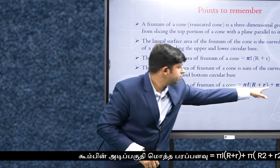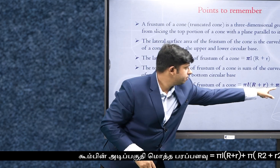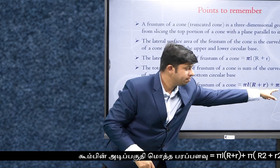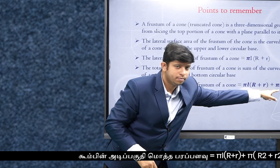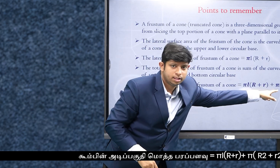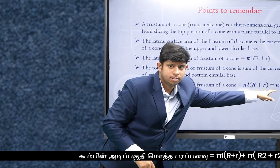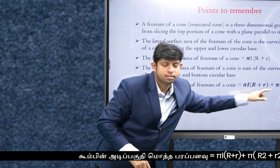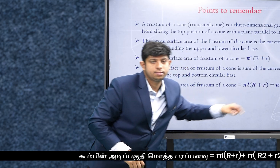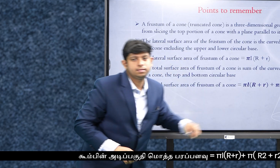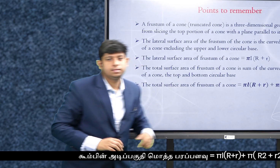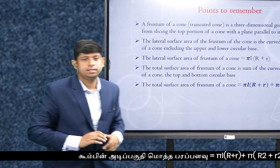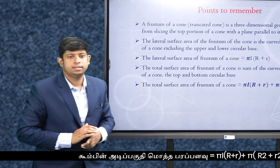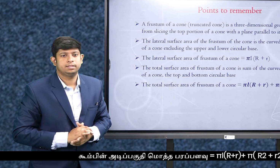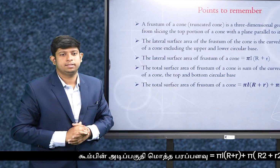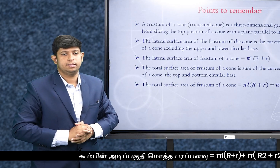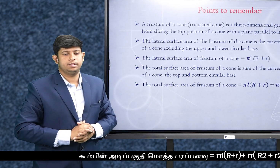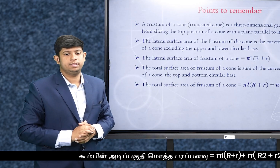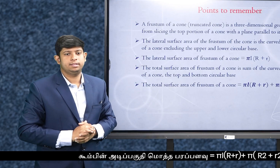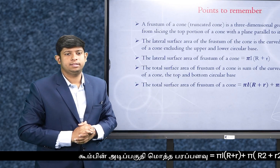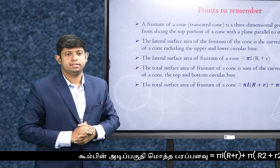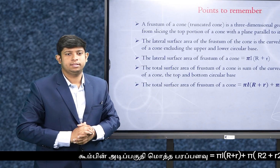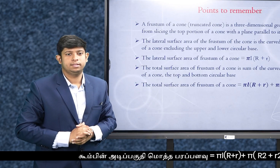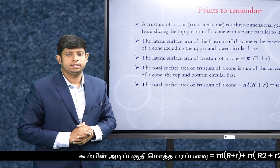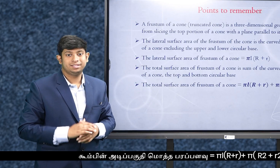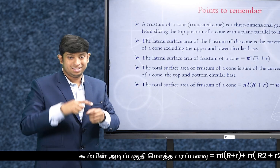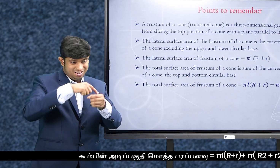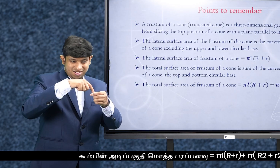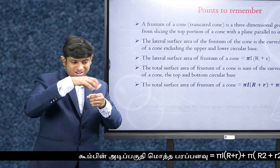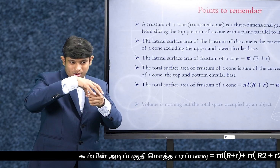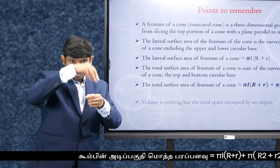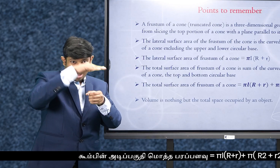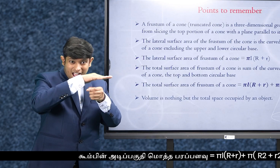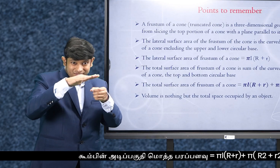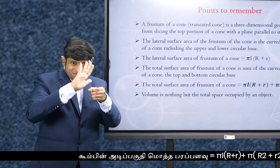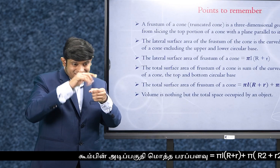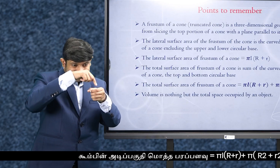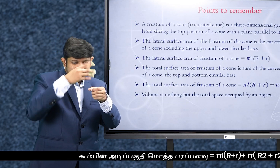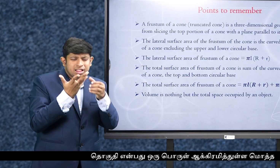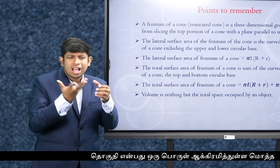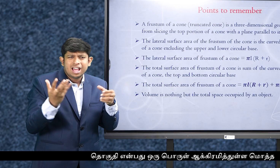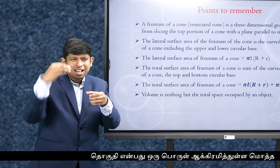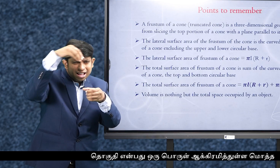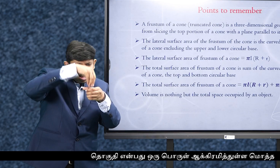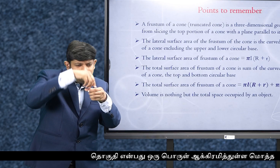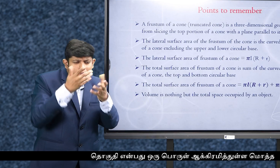பை அடைப்புக்குறிக்குள் பெரிய ஆர் மேலிலக்கு 2 கூட்டல் சிறிய ஆர் மேலிலக்கு 2. தொகுதி என்பது ஒரு